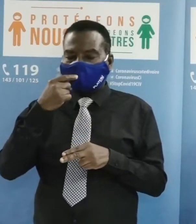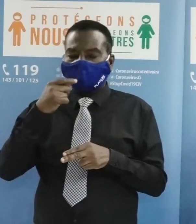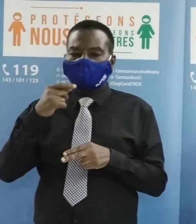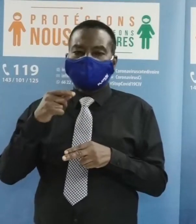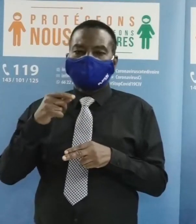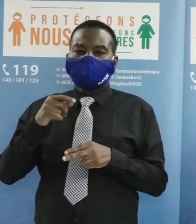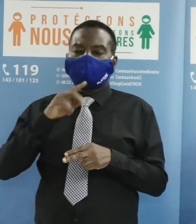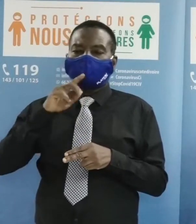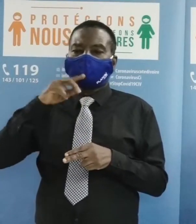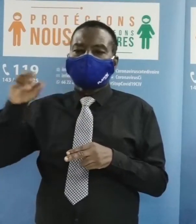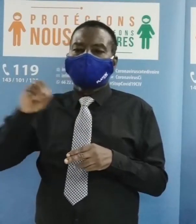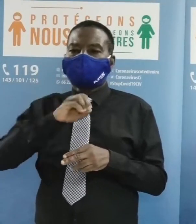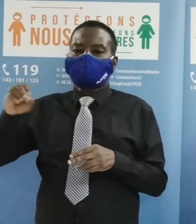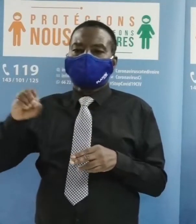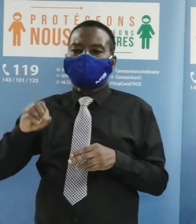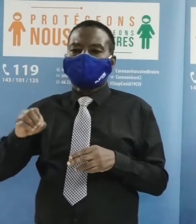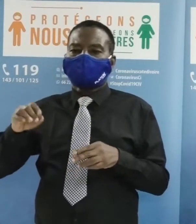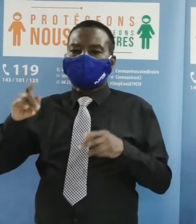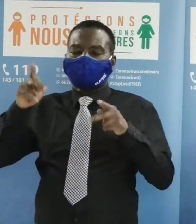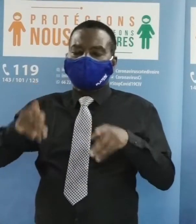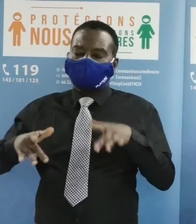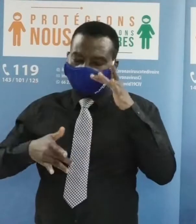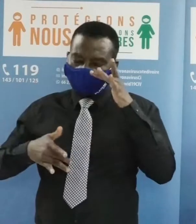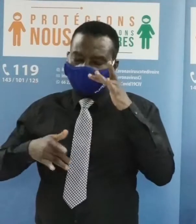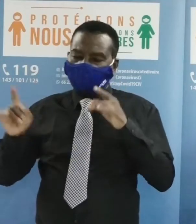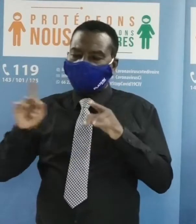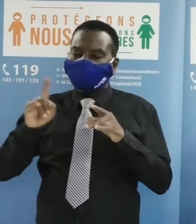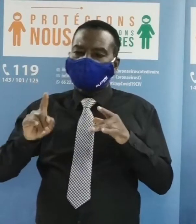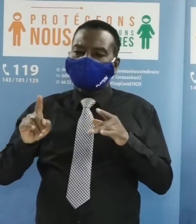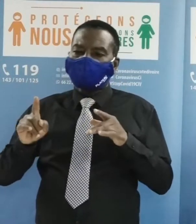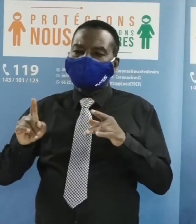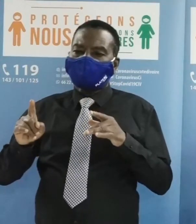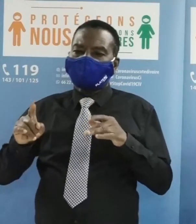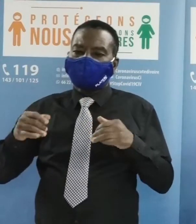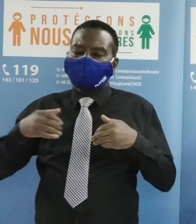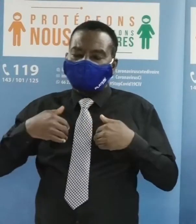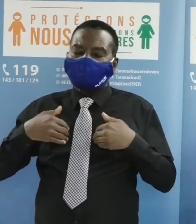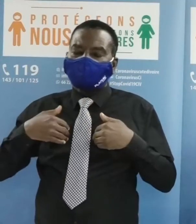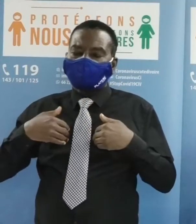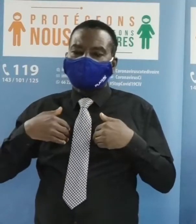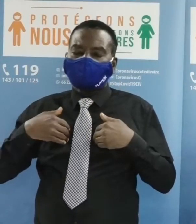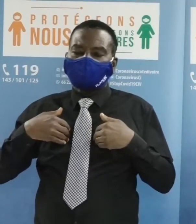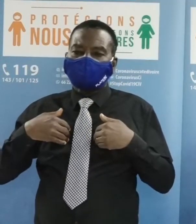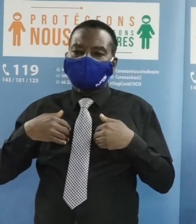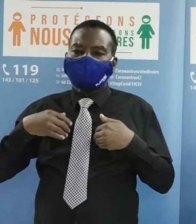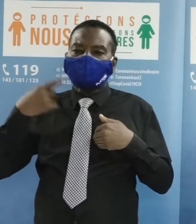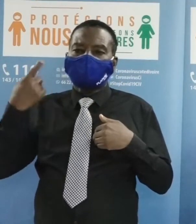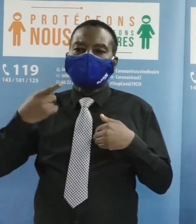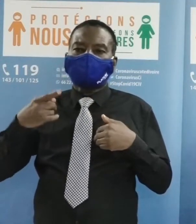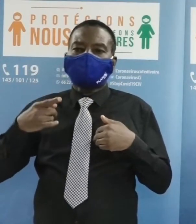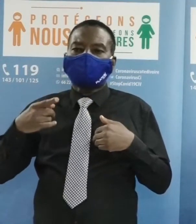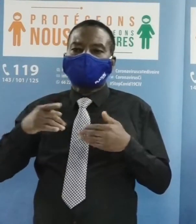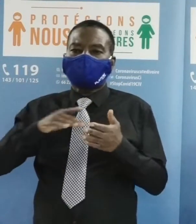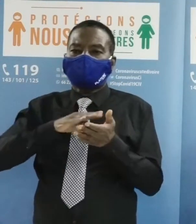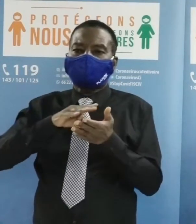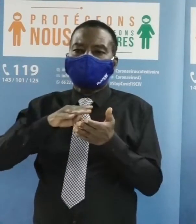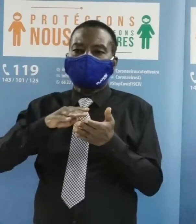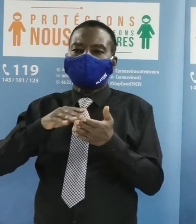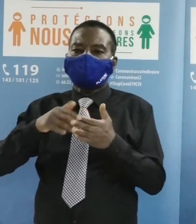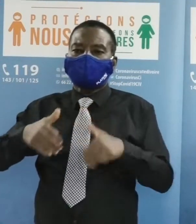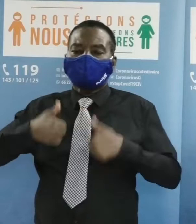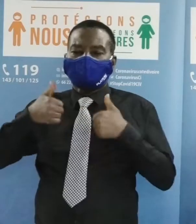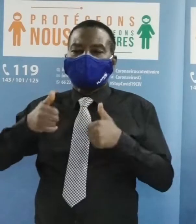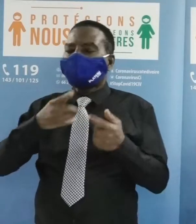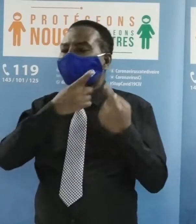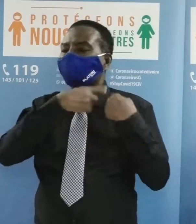attention est ce qu'on a des tas malades ou asymptomatiques toujours en traitement depuis plus d'un mois en